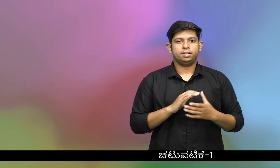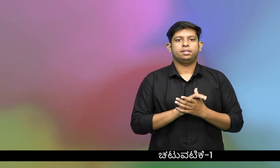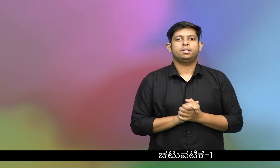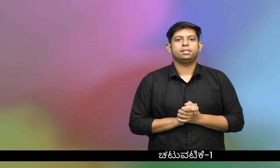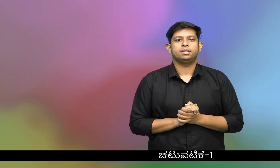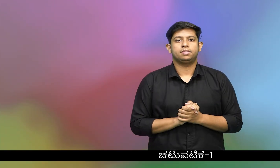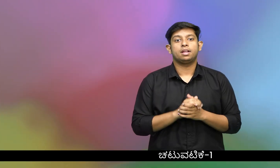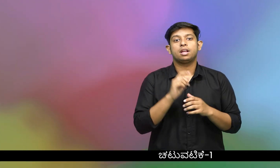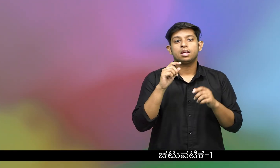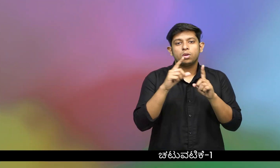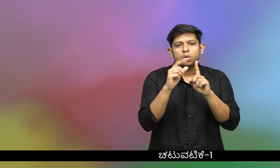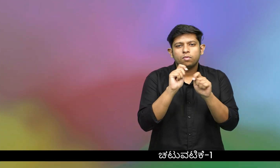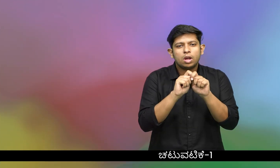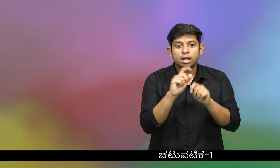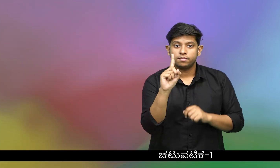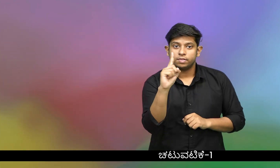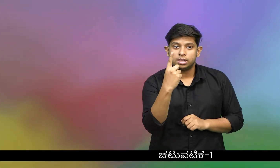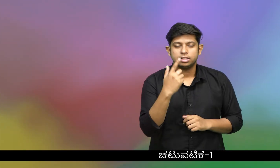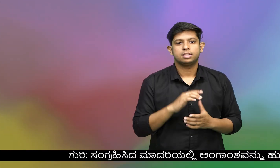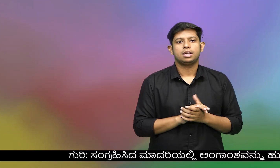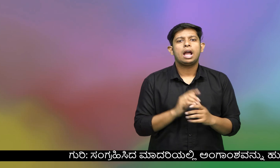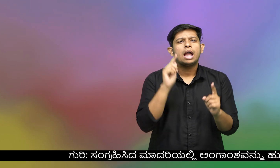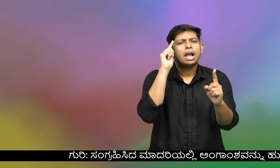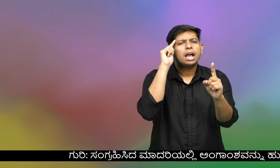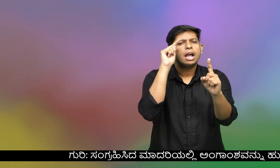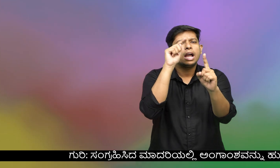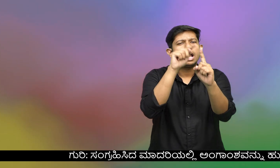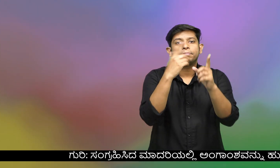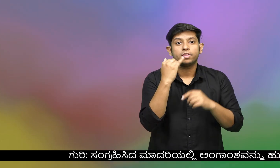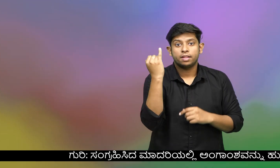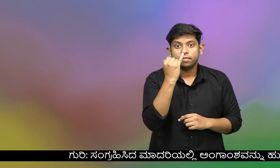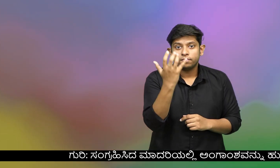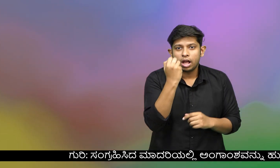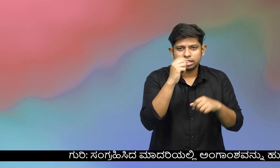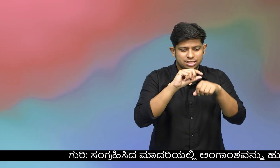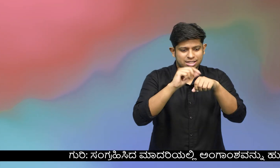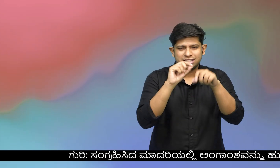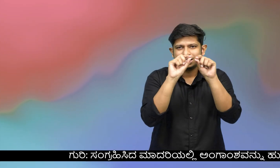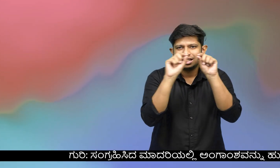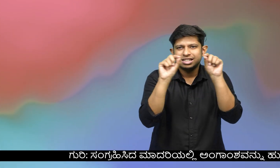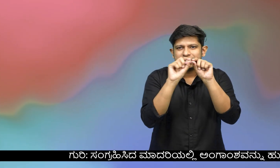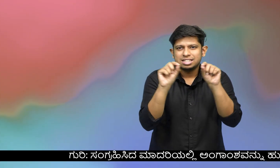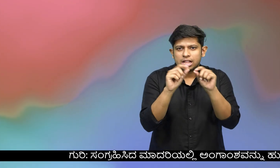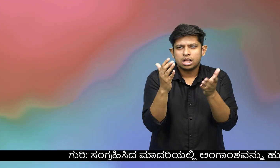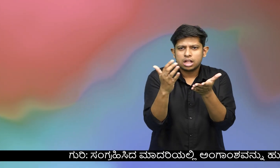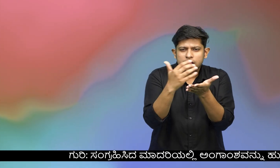ಚಟುವಟಿಕೆ 1: ಗುರಿ: ಸಂಗ್ರಹಿಸಿದ ಮಾದರಿಯಲ್ಲಿ ಅಂಗಾಂಶವನ್ನು ಹುಡುಕಿ.